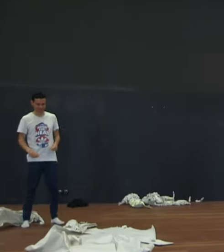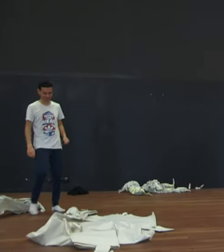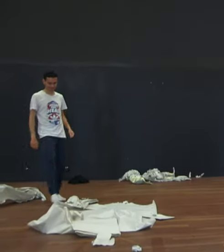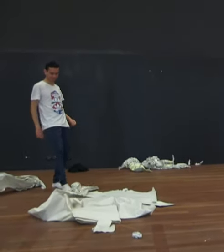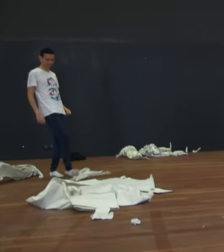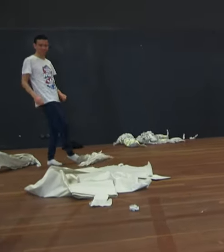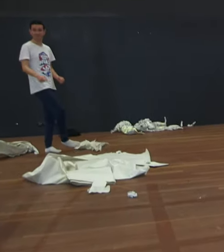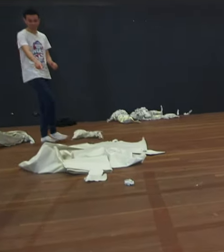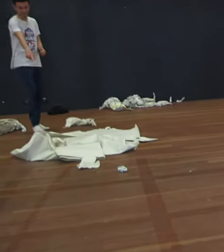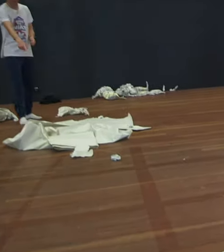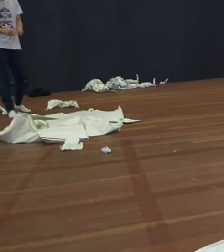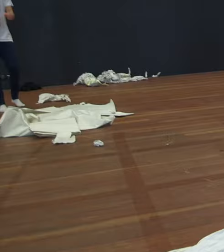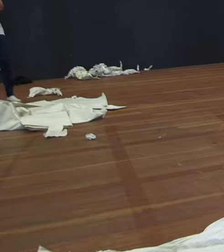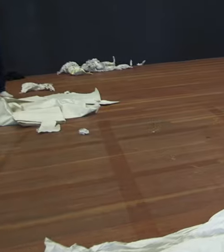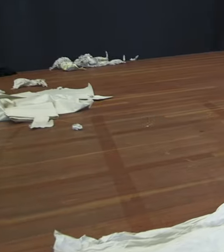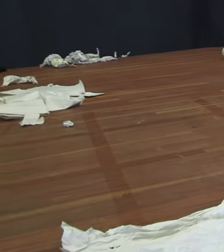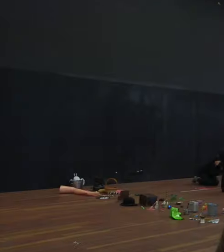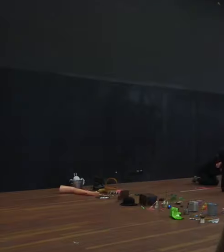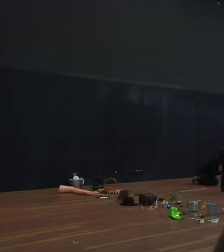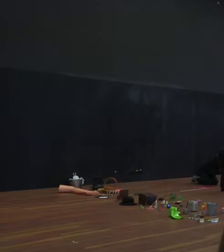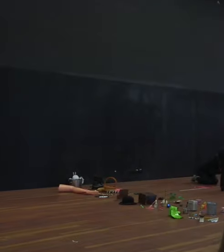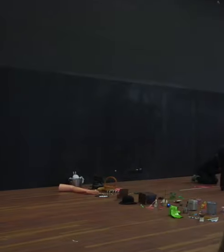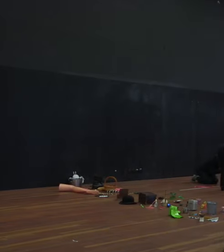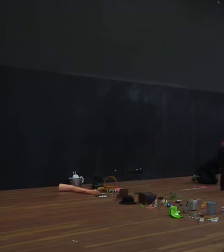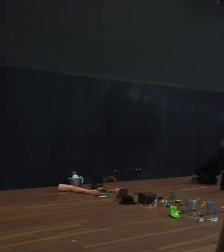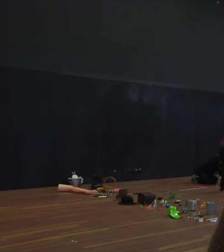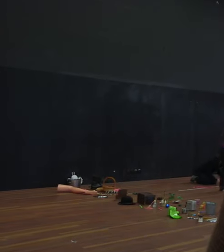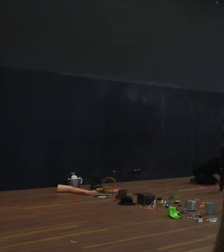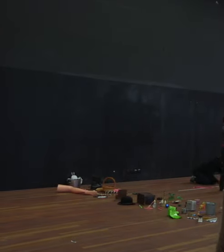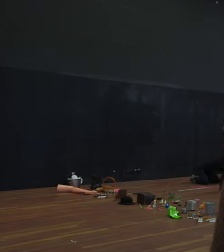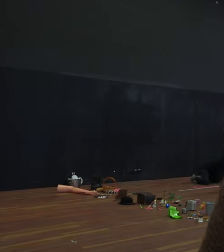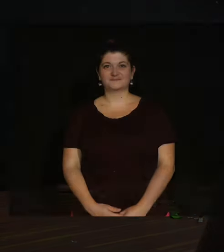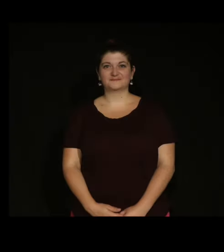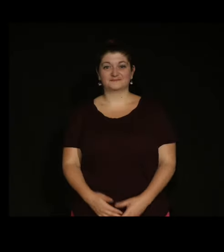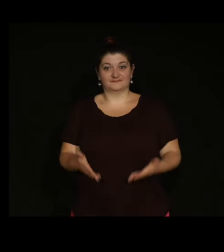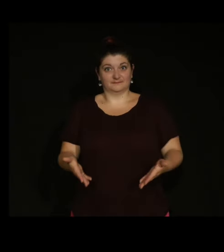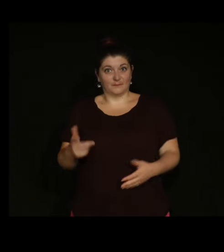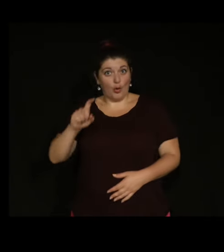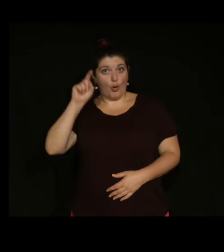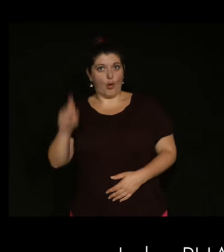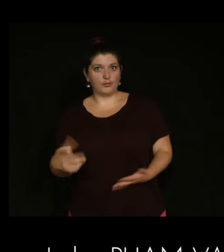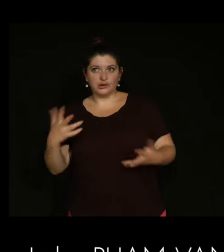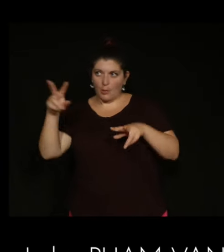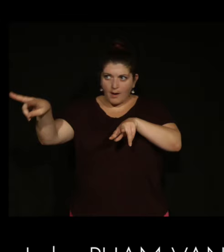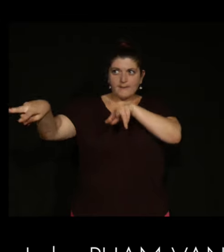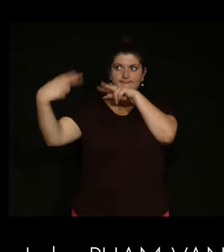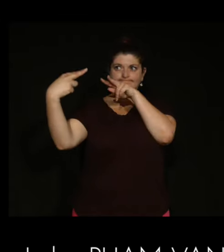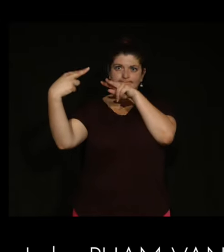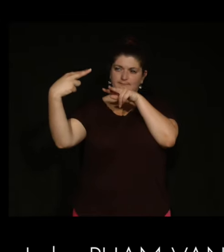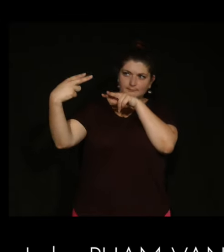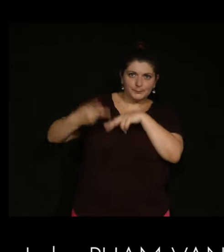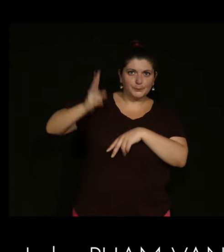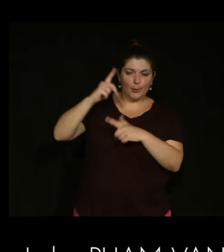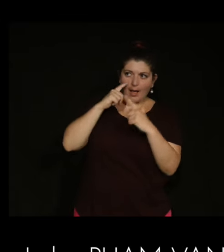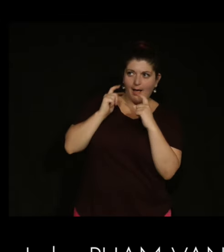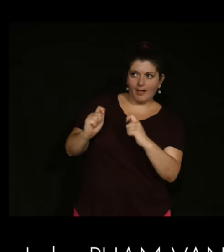Toulouse. Sur la LSF et l'attrait pour cette langue et cette culture. On est obligé de se